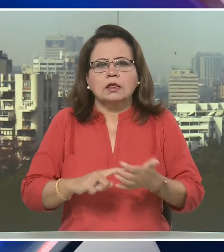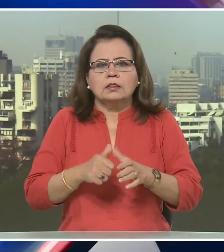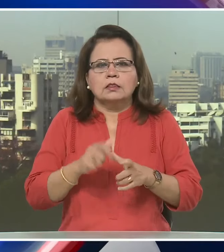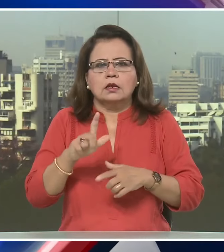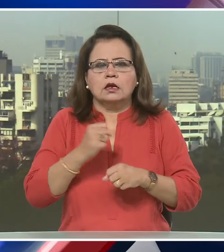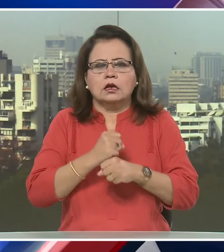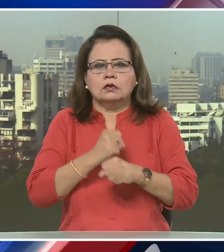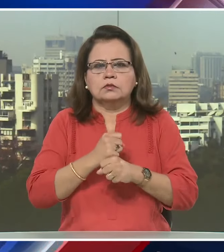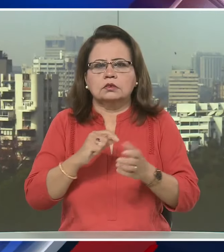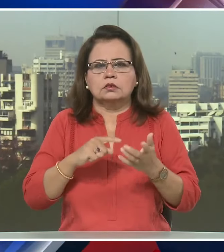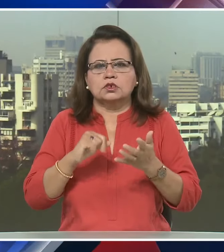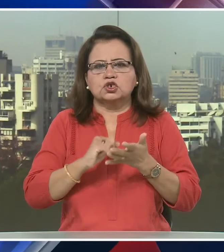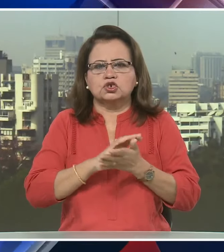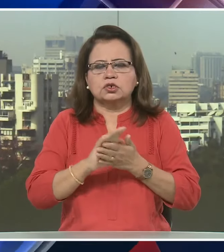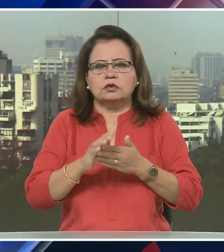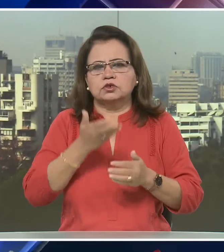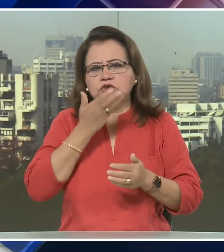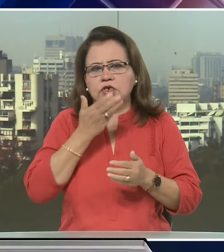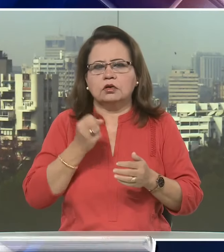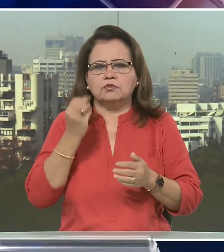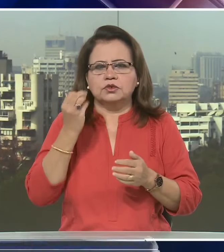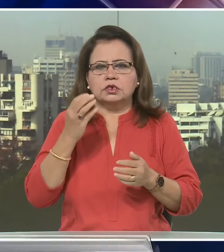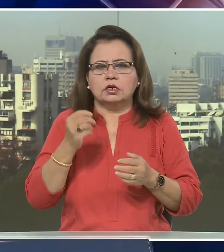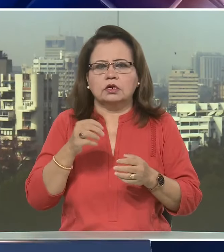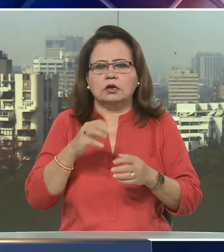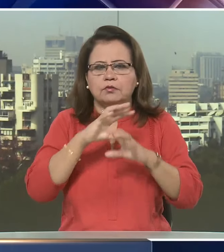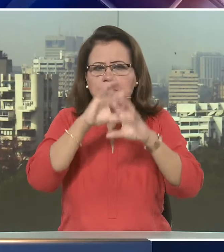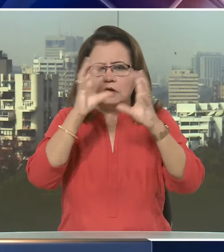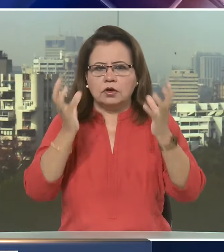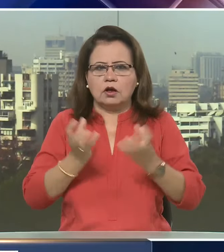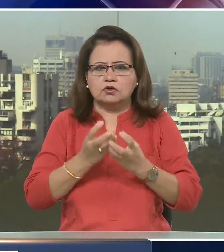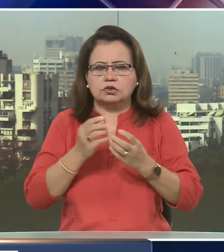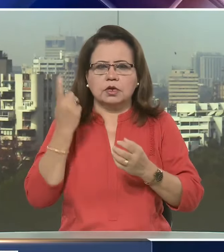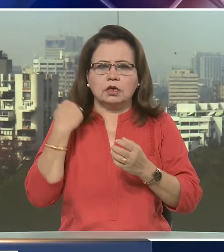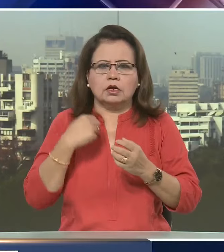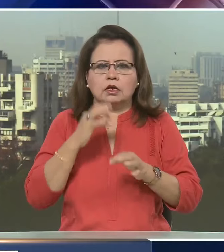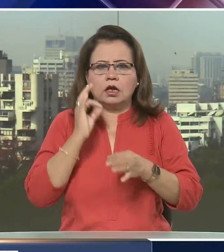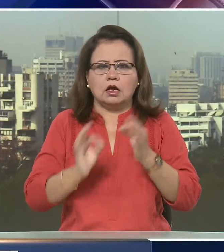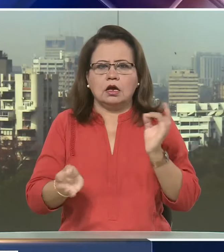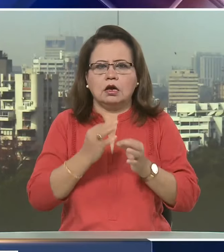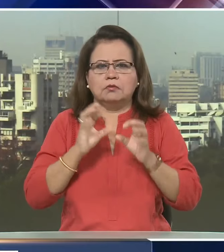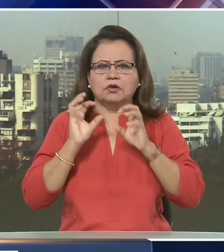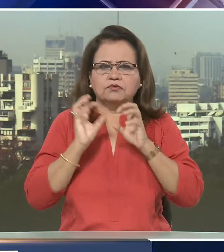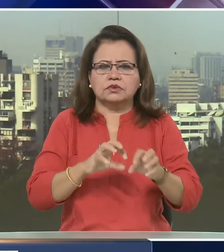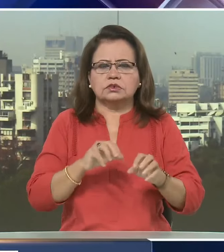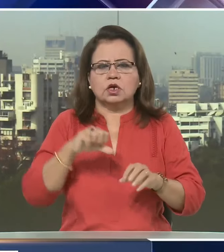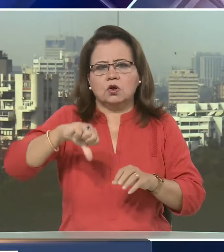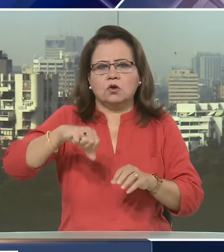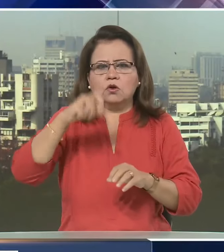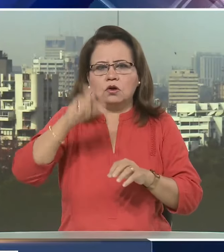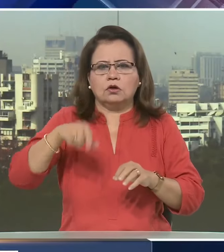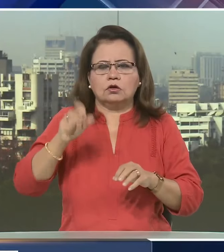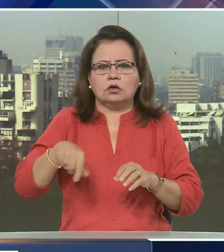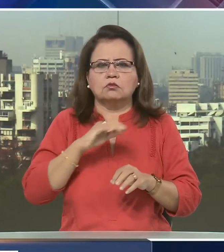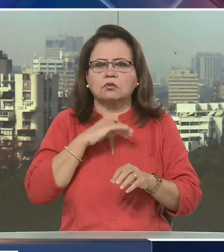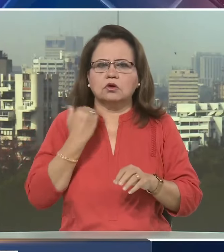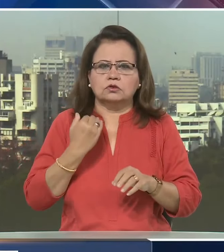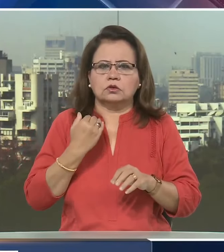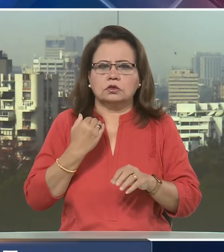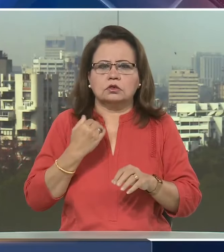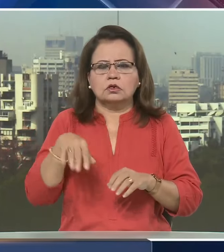तेलंगाना में श्रीसेलम जल विद्युत बिजली घर के पावर हाउस में कल लगी आग में फंसे 9 कर्मचारियों की मौत हो गई